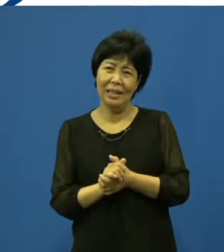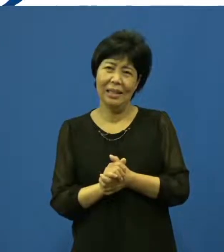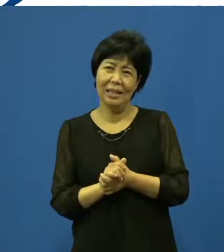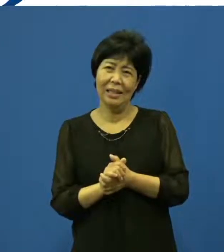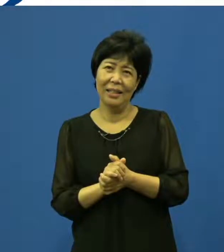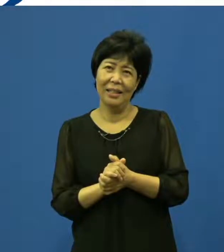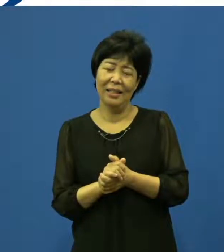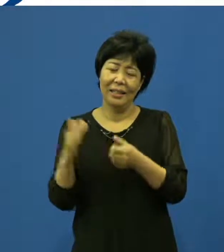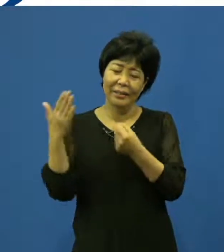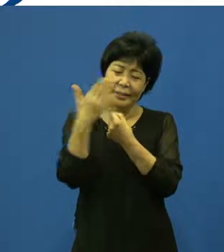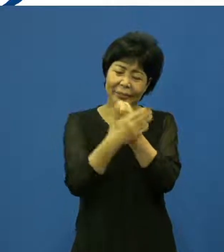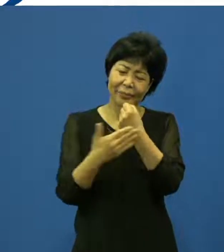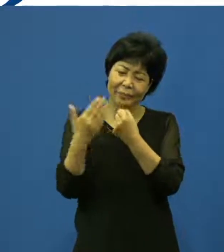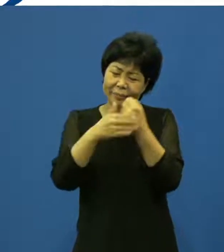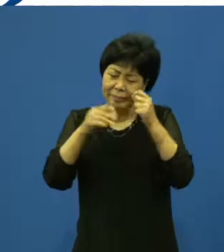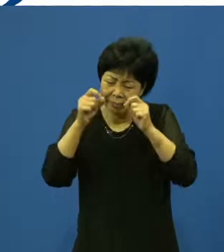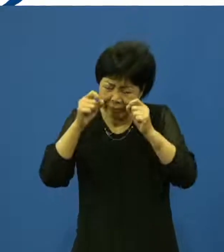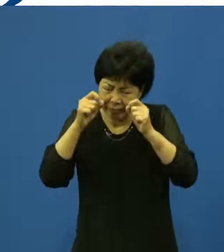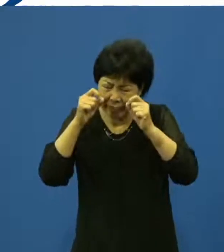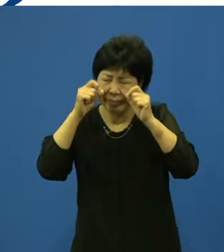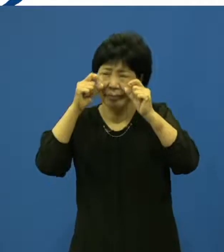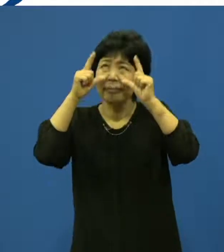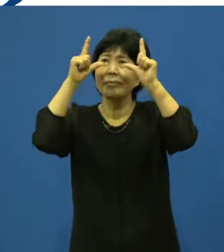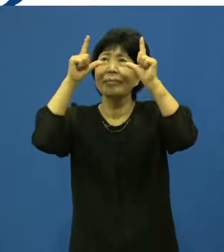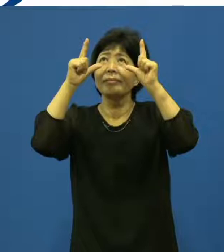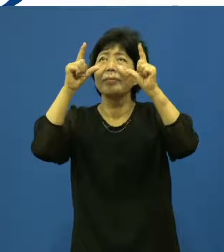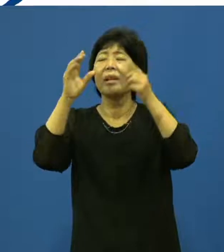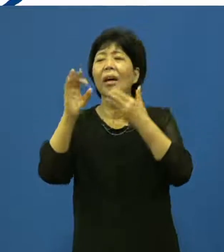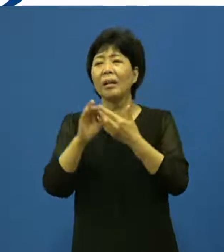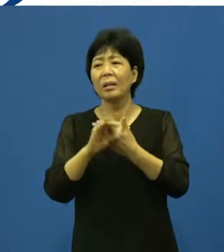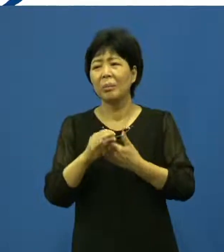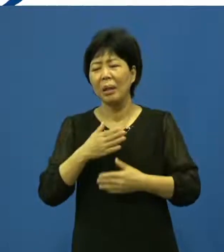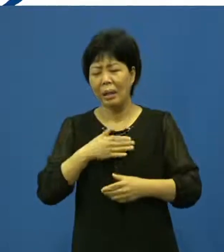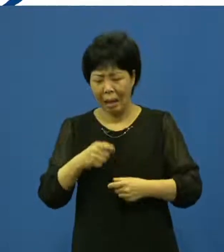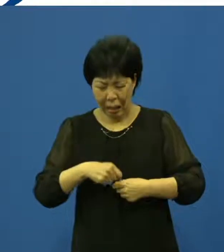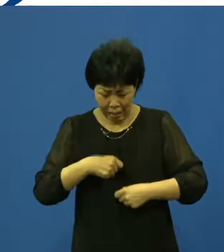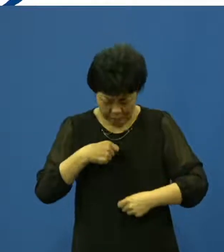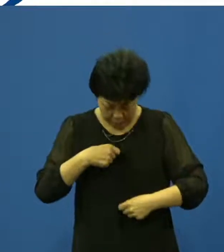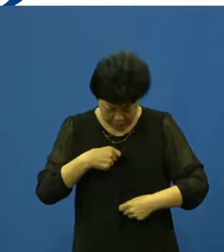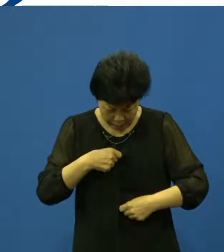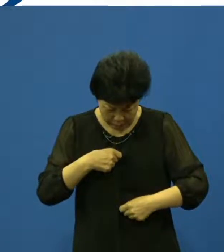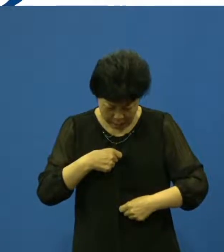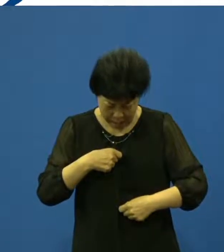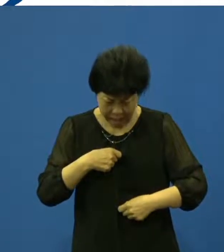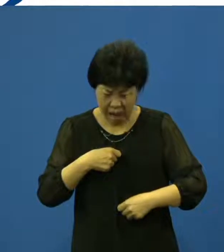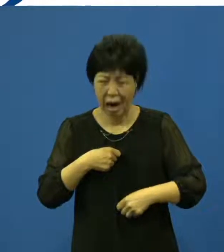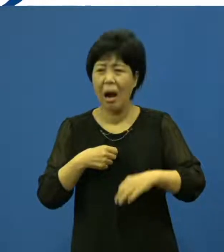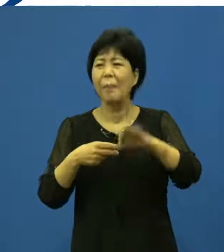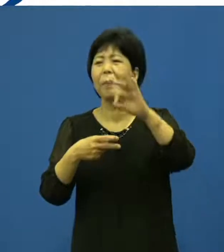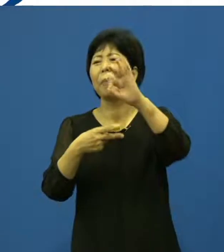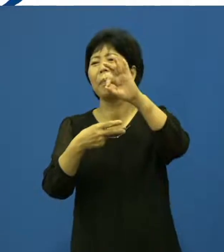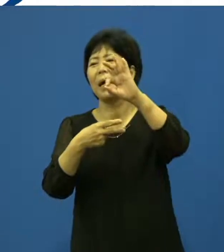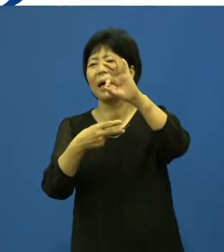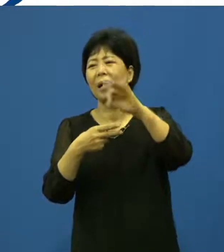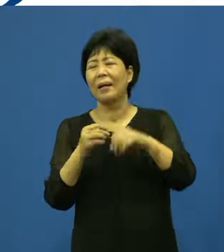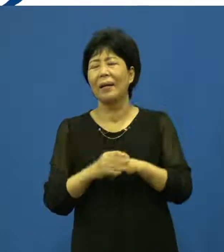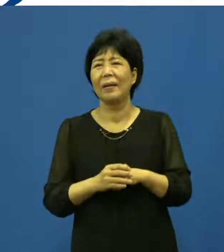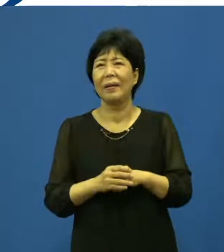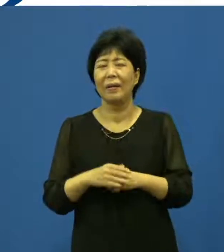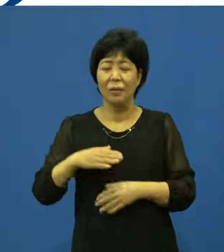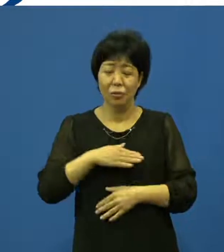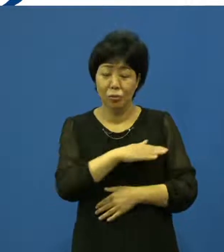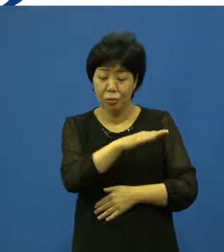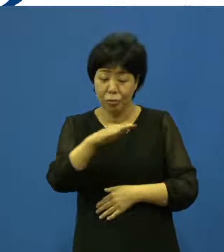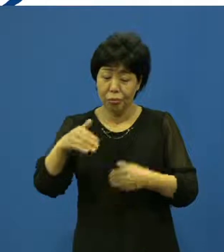여러분, 은혜의 눈을 뜨면 우리 자신의 의를 주장할 수가 없습니다. 우리가 주장할 수 있는 것은 전적으로 그리스도를 통해서 주어진 것입니다. 우리에게는 어떤